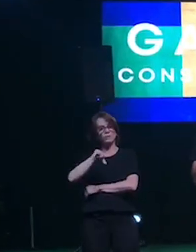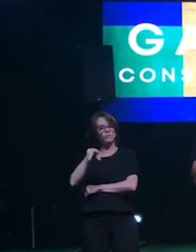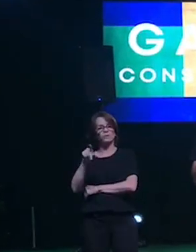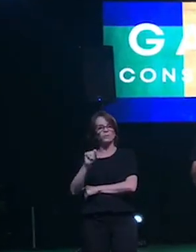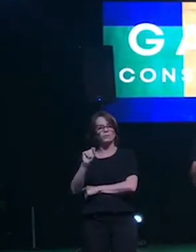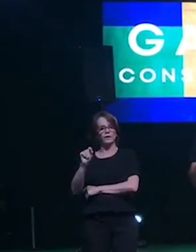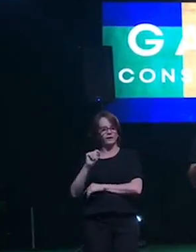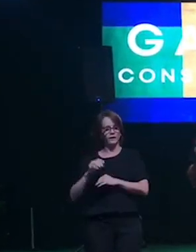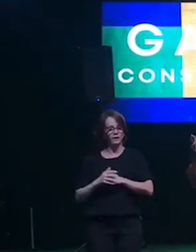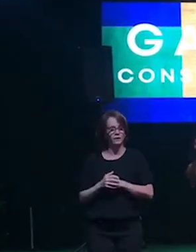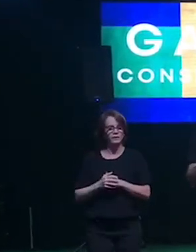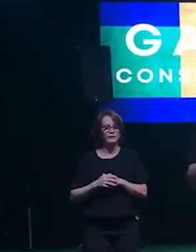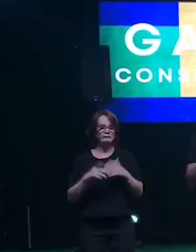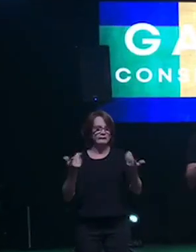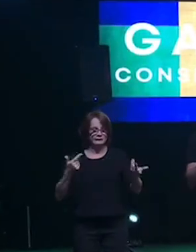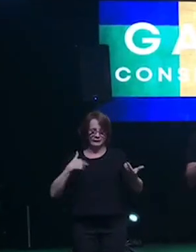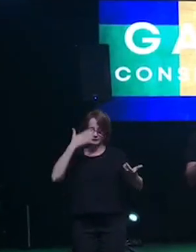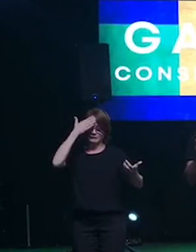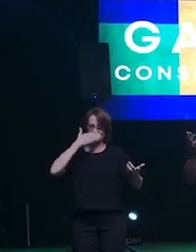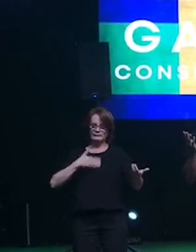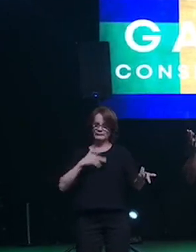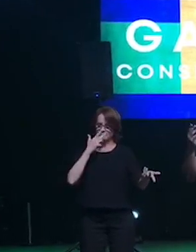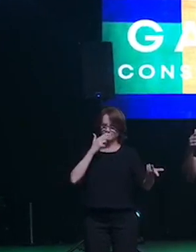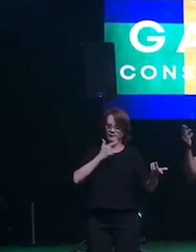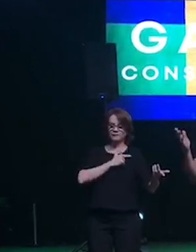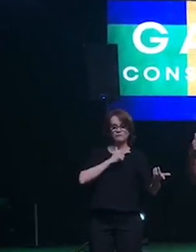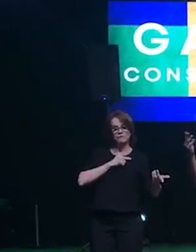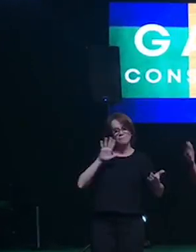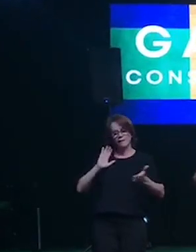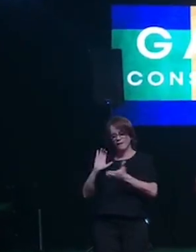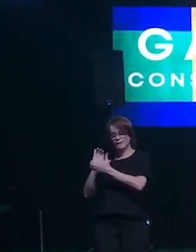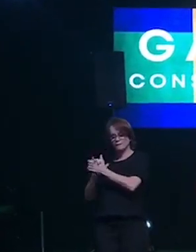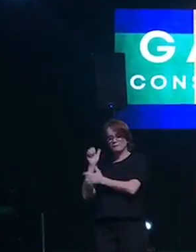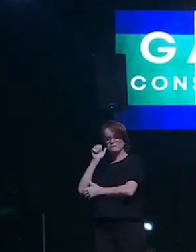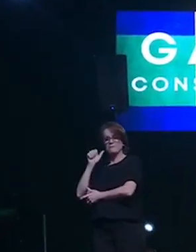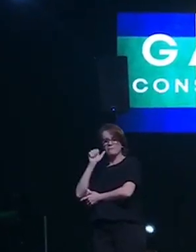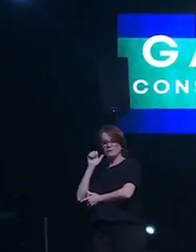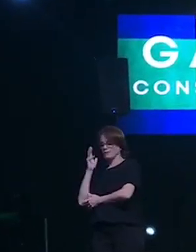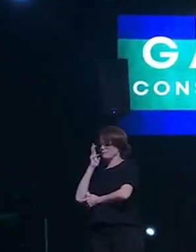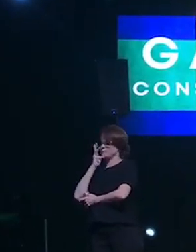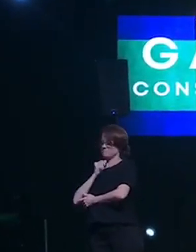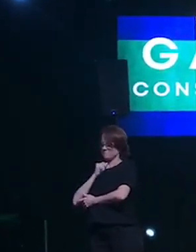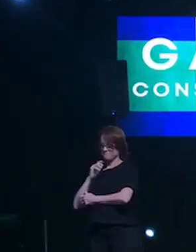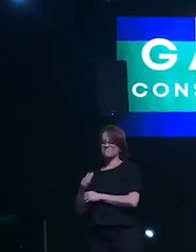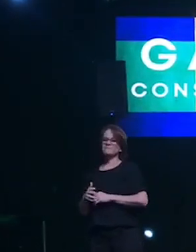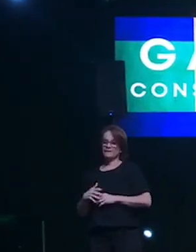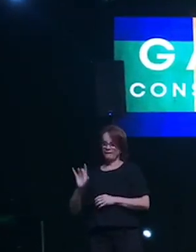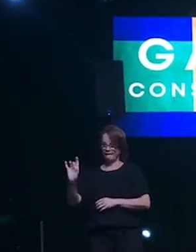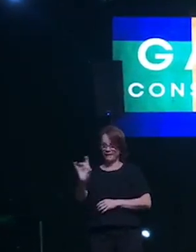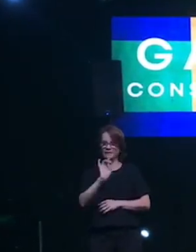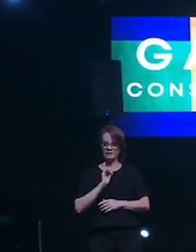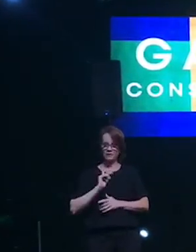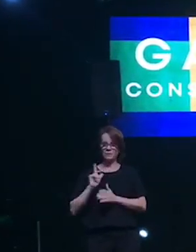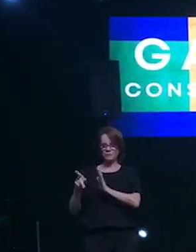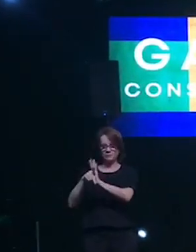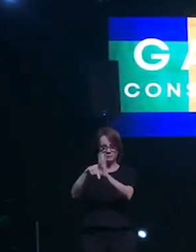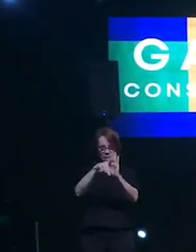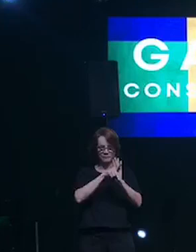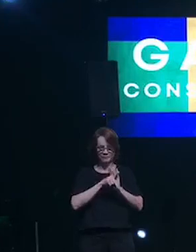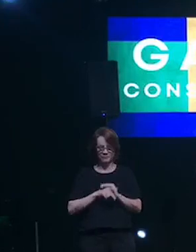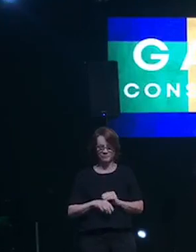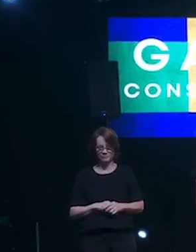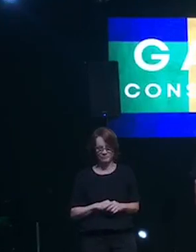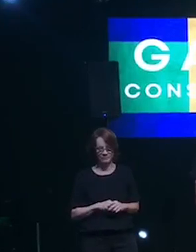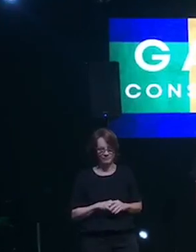bem encadernados e casamos com mulheres muito bonitas, cada um, né, respectivamente.